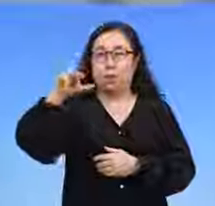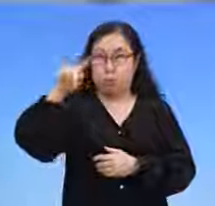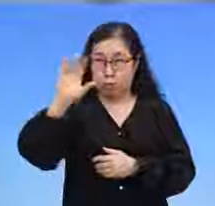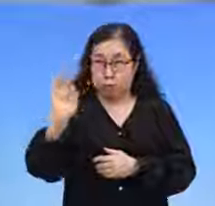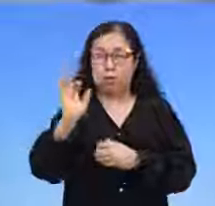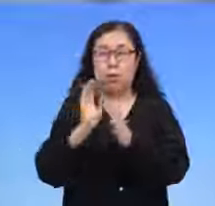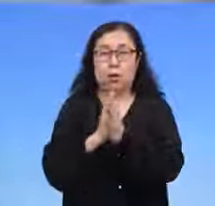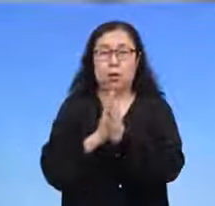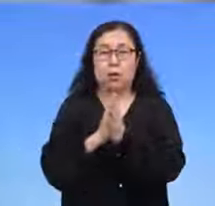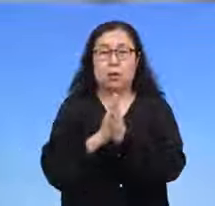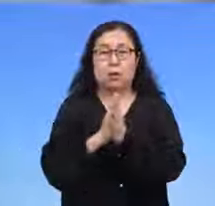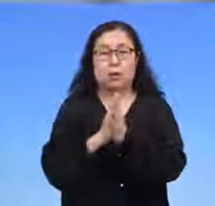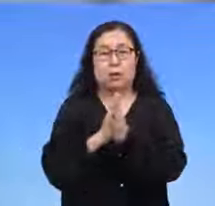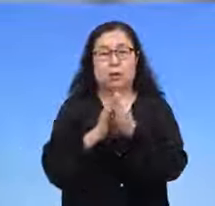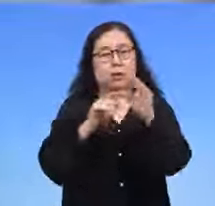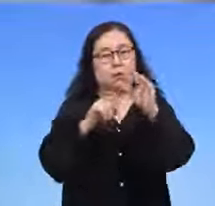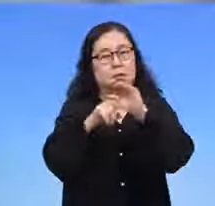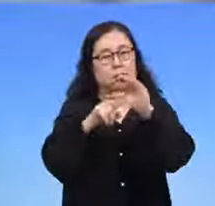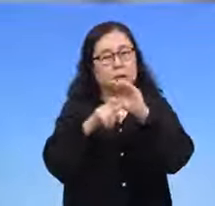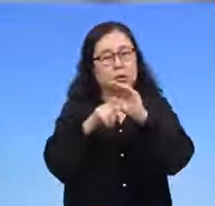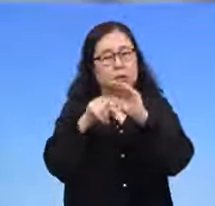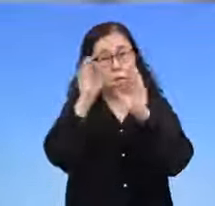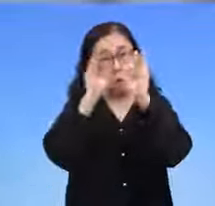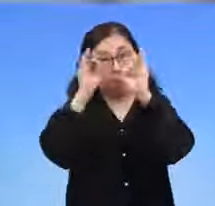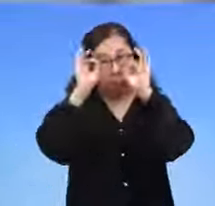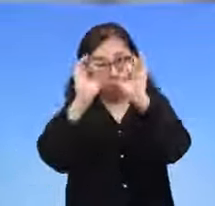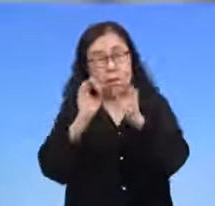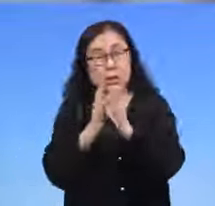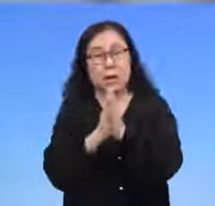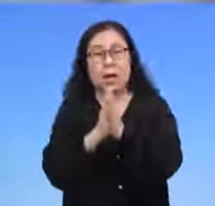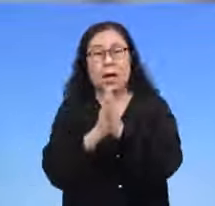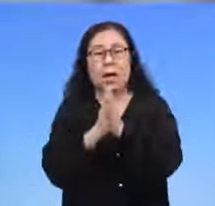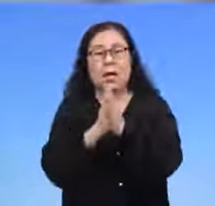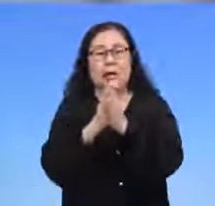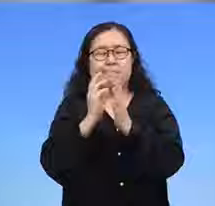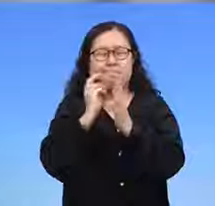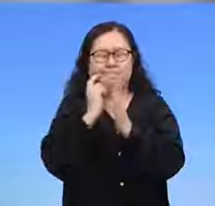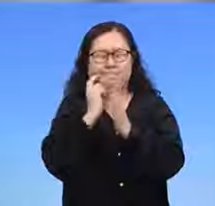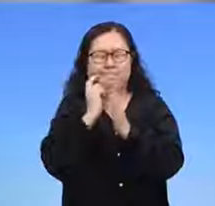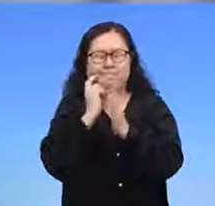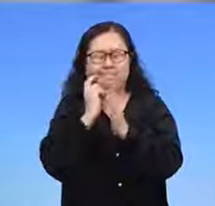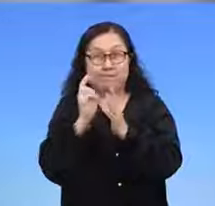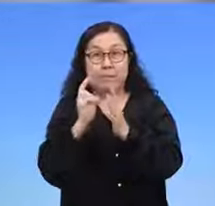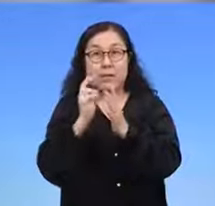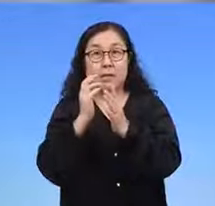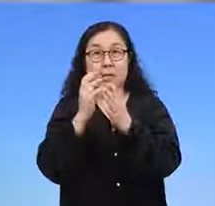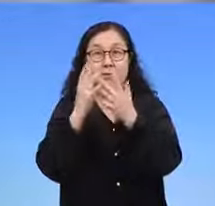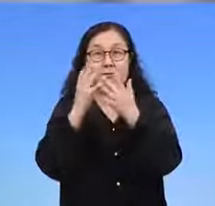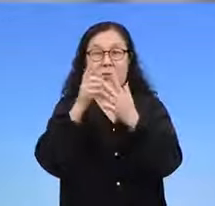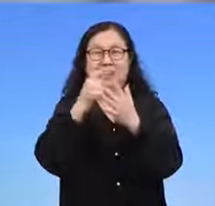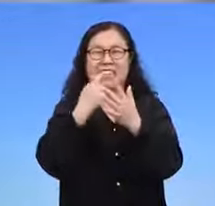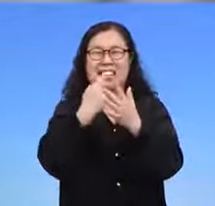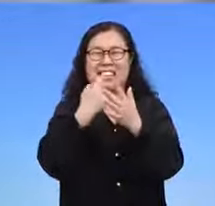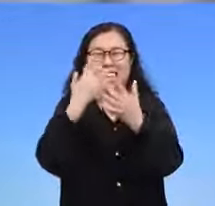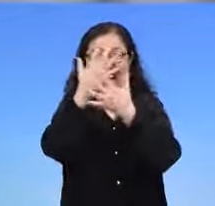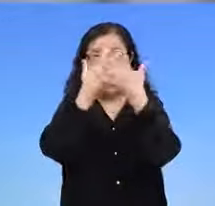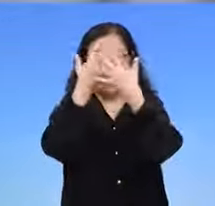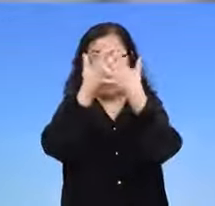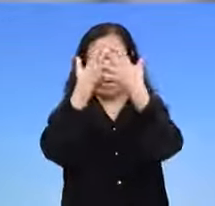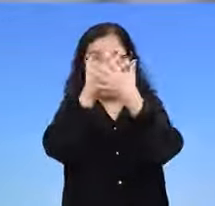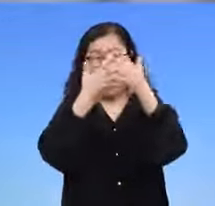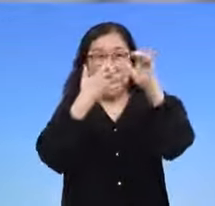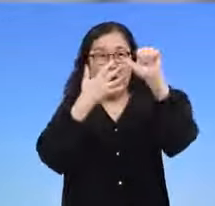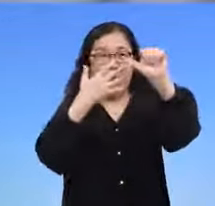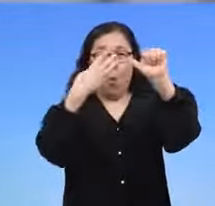오리무중을 한자 사전으로 보니까 이렇게 설명하더라고요. 짙은 안개가 오리나 끼어 있는